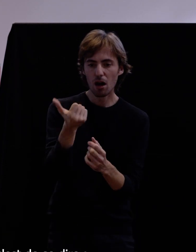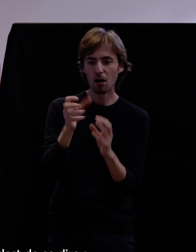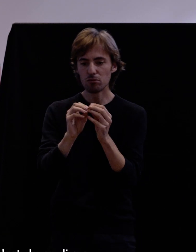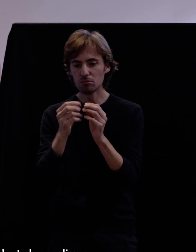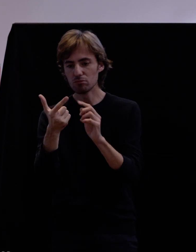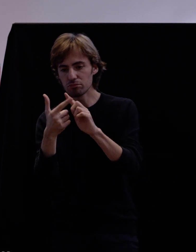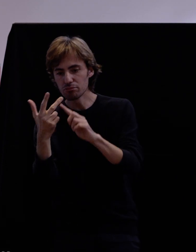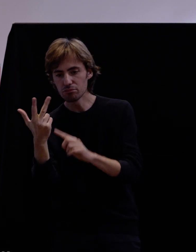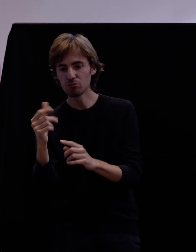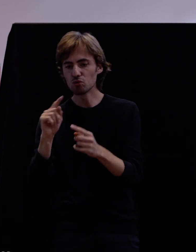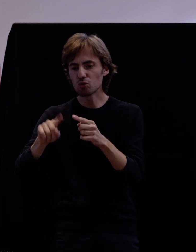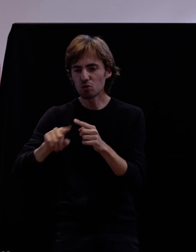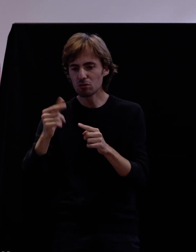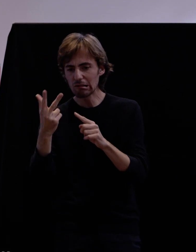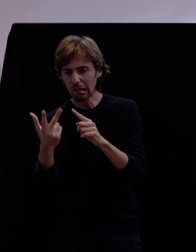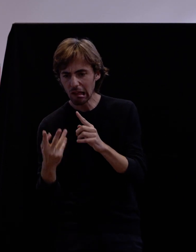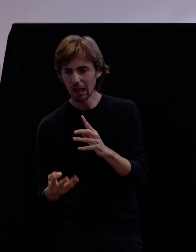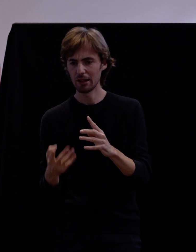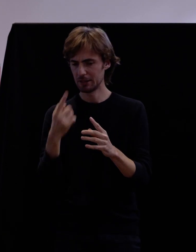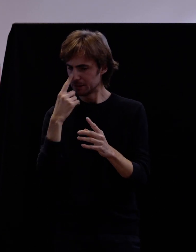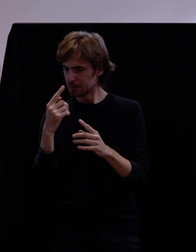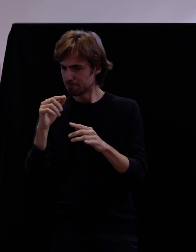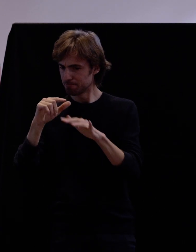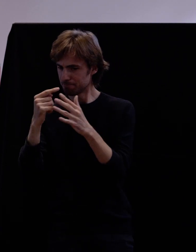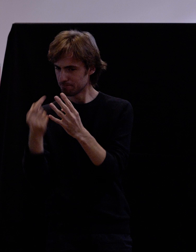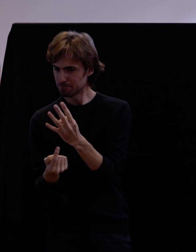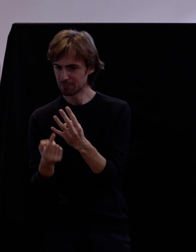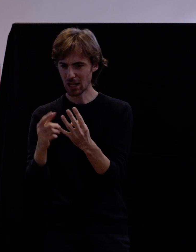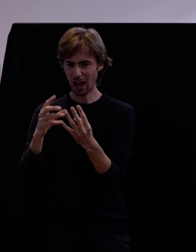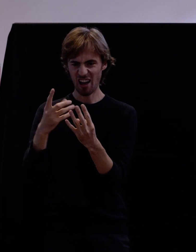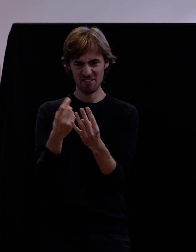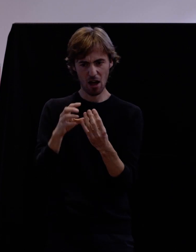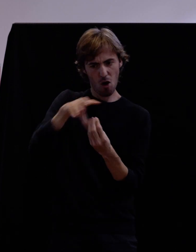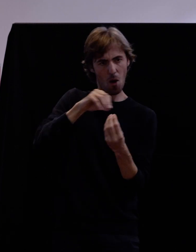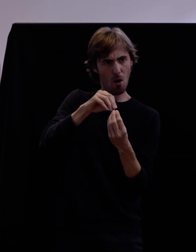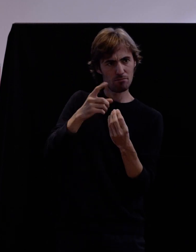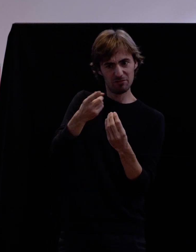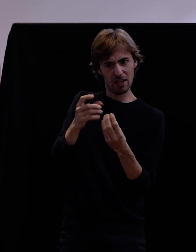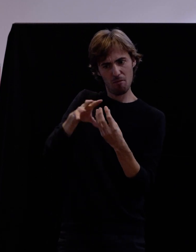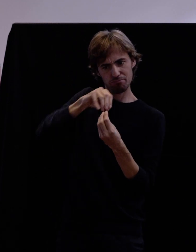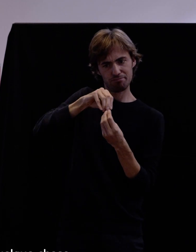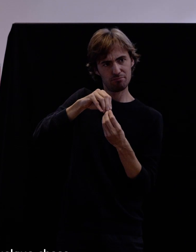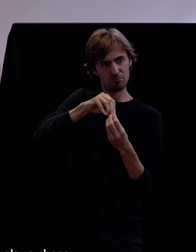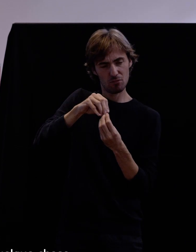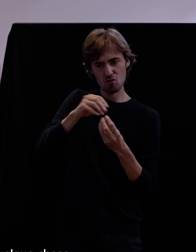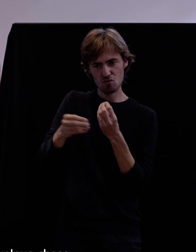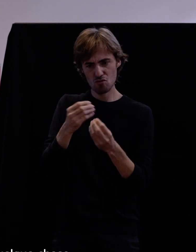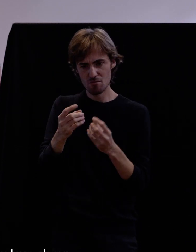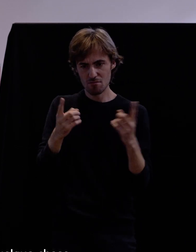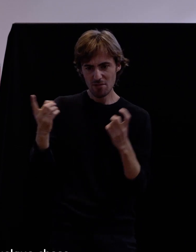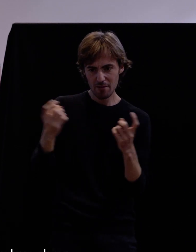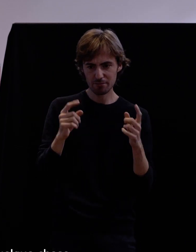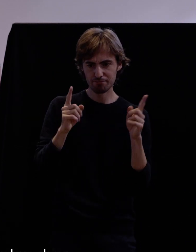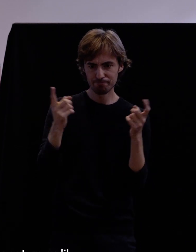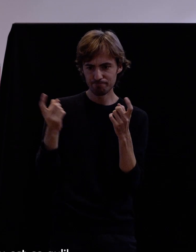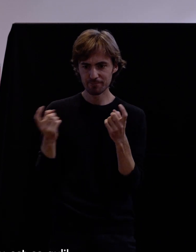se dire, mais est-ce que ces 3 trucs, 4 trucs, est-ce qu'ils ont une cause commune, en fait, Donc, est-ce que, quand on voit un enfant qui a quelque chose qui